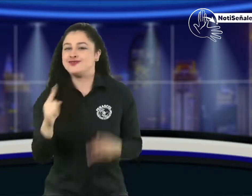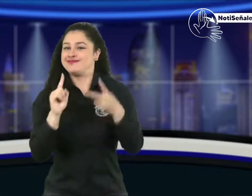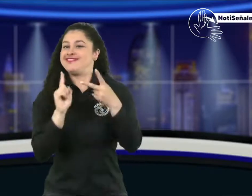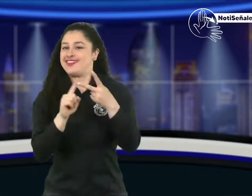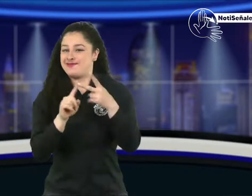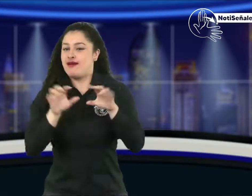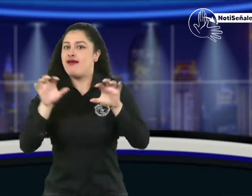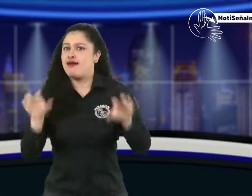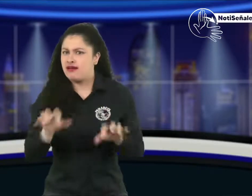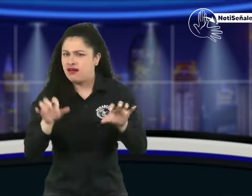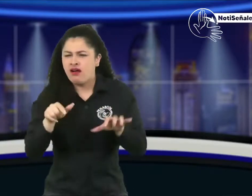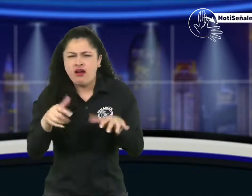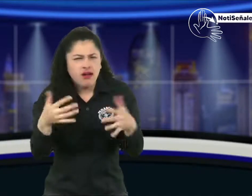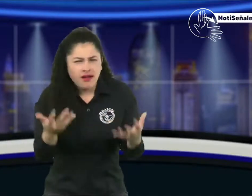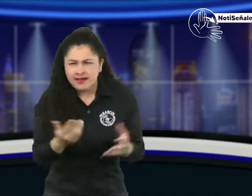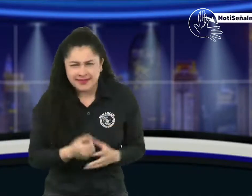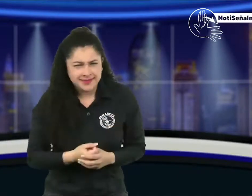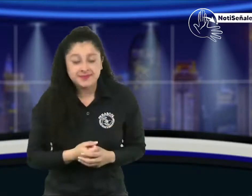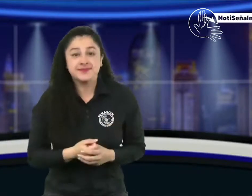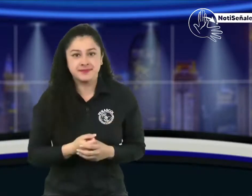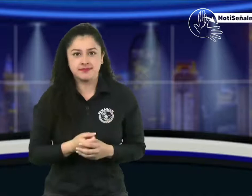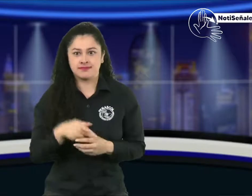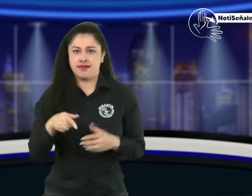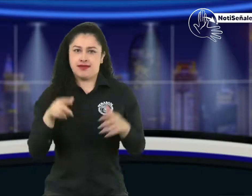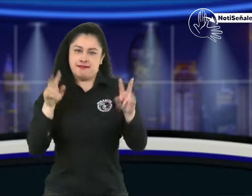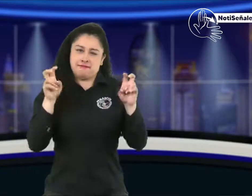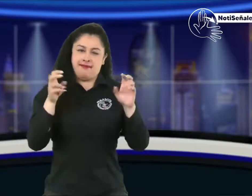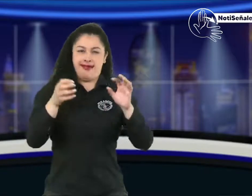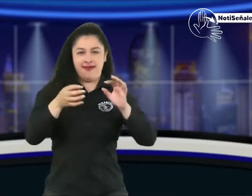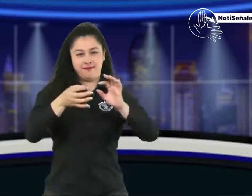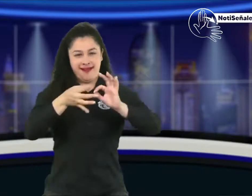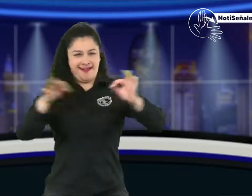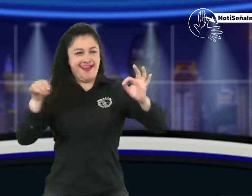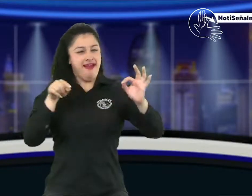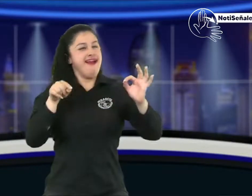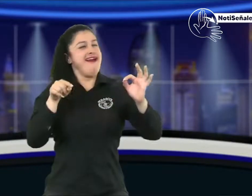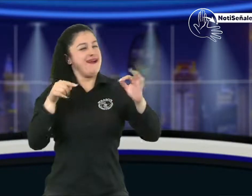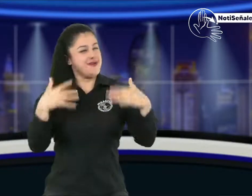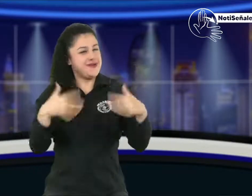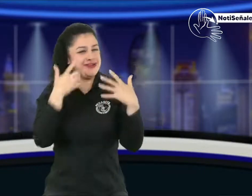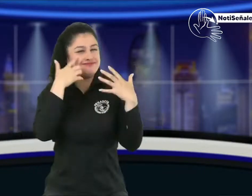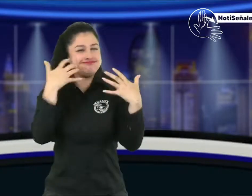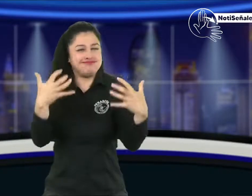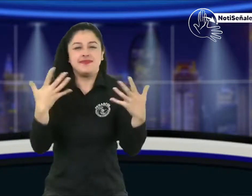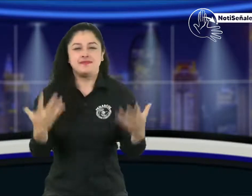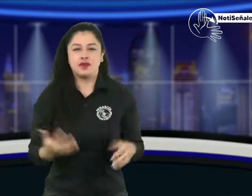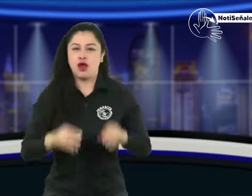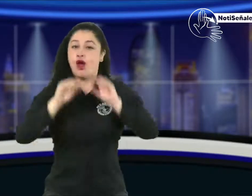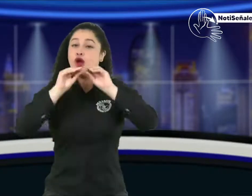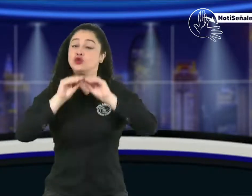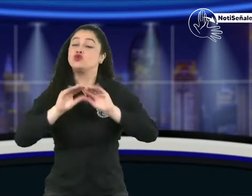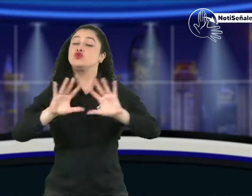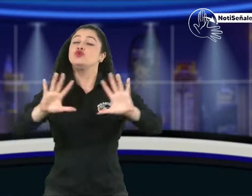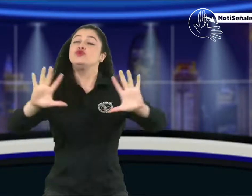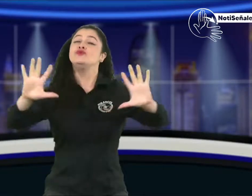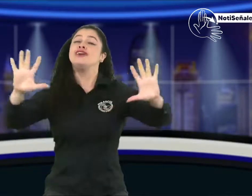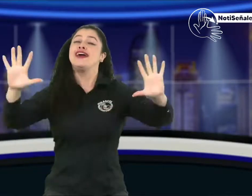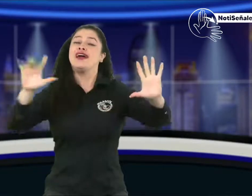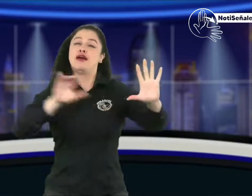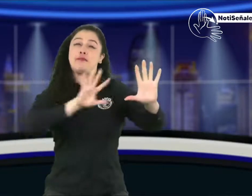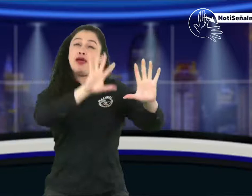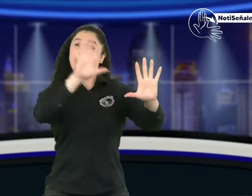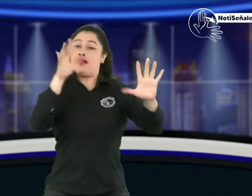lengua de señas no son pero no es la única también tenemos otra actividad y es relacionado con esta